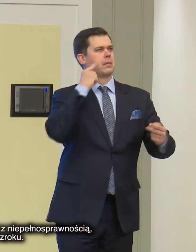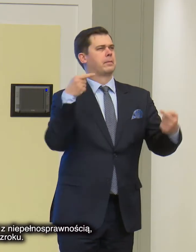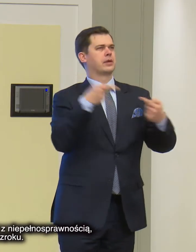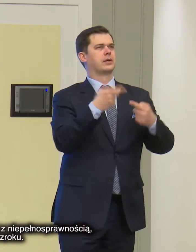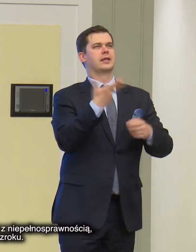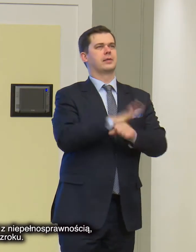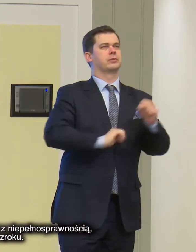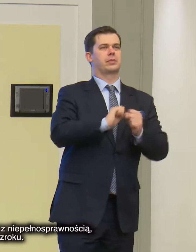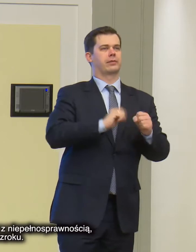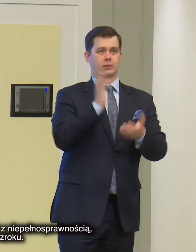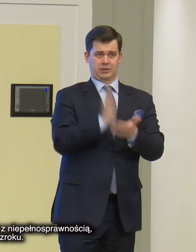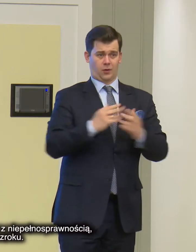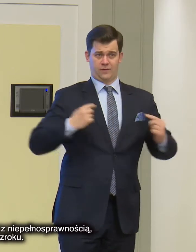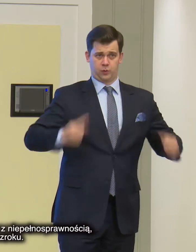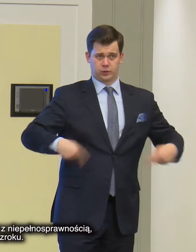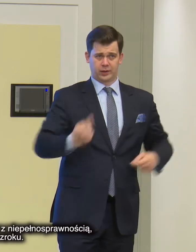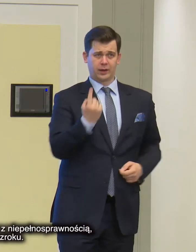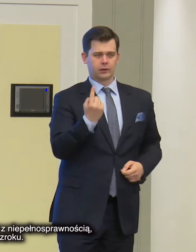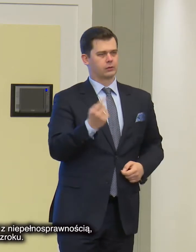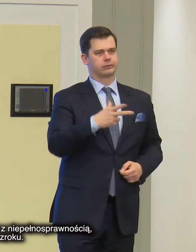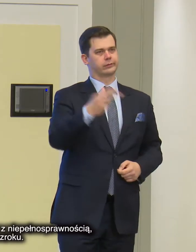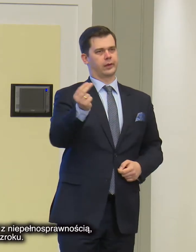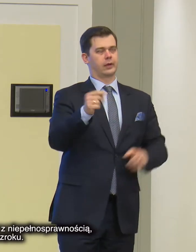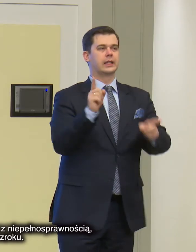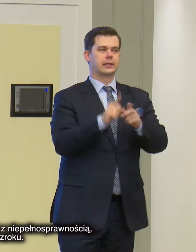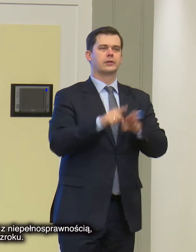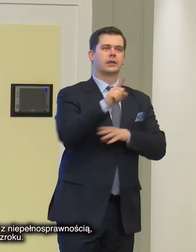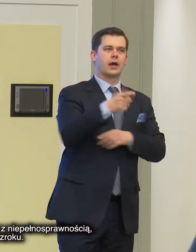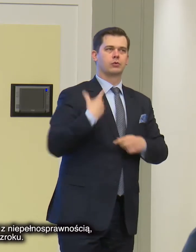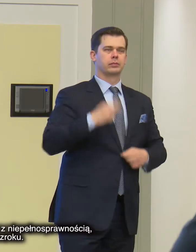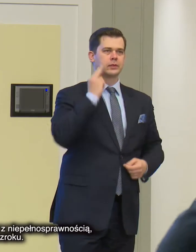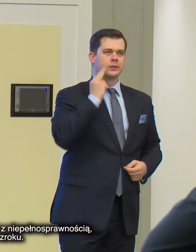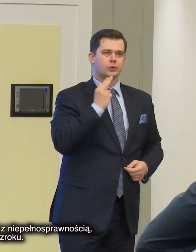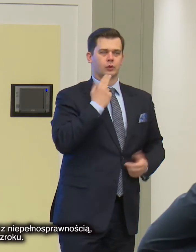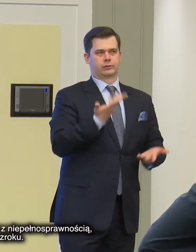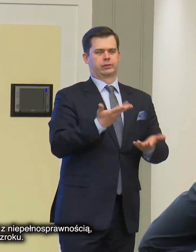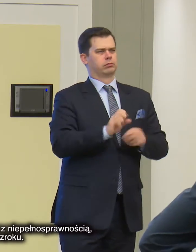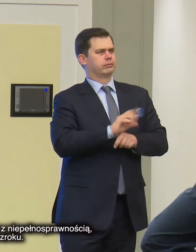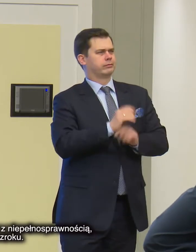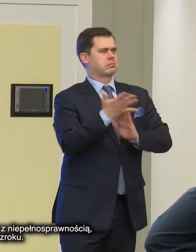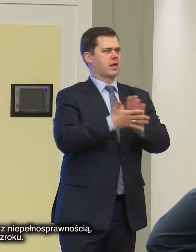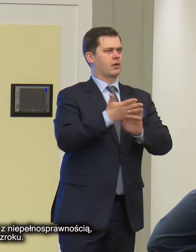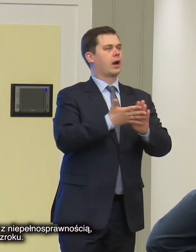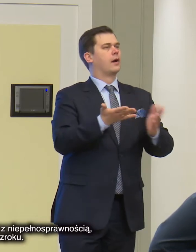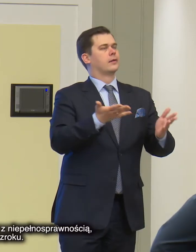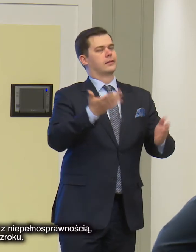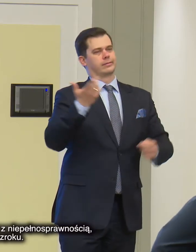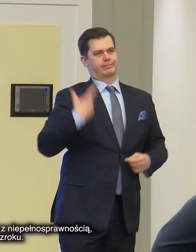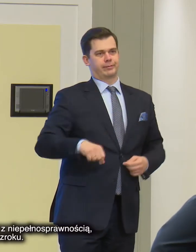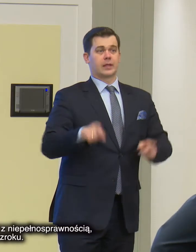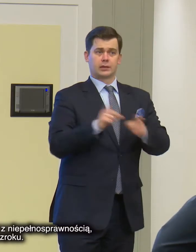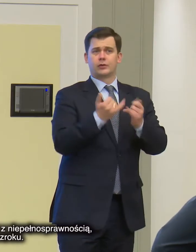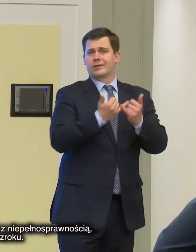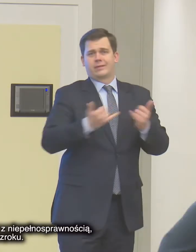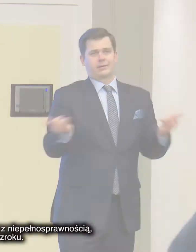z niepełnosprawnością, ale na przykład również dla osób niesłyszących, osób z